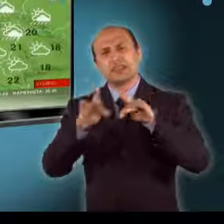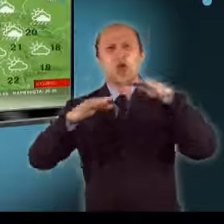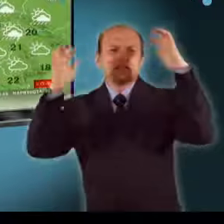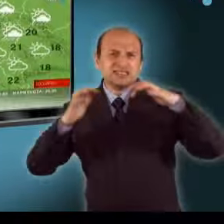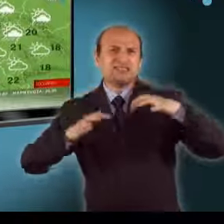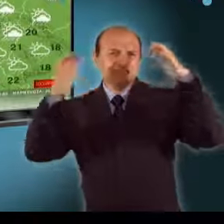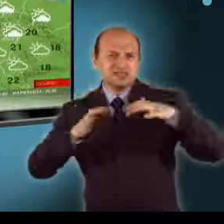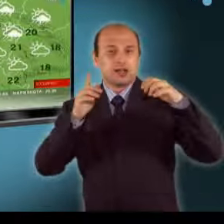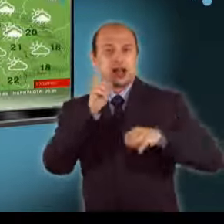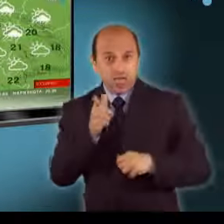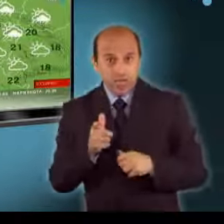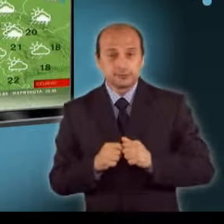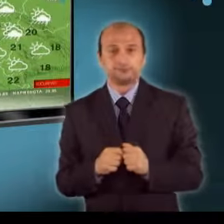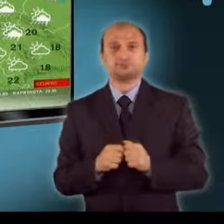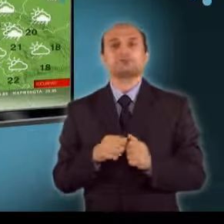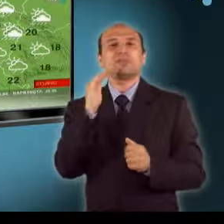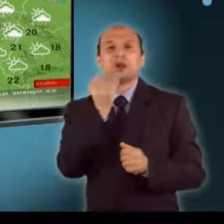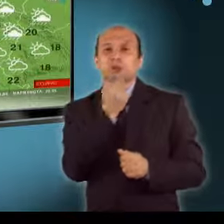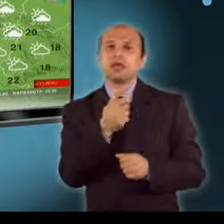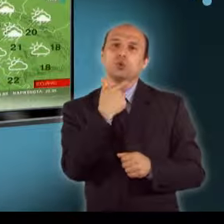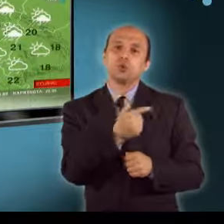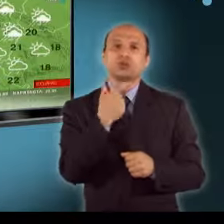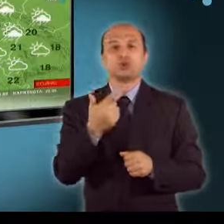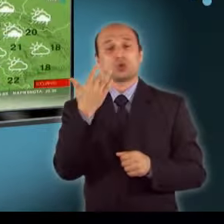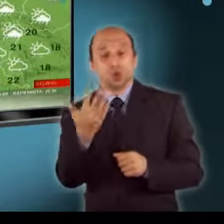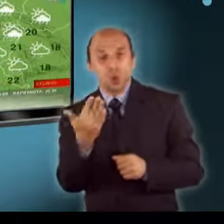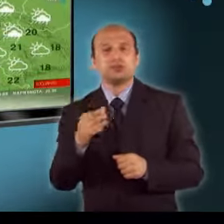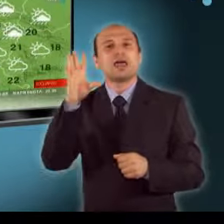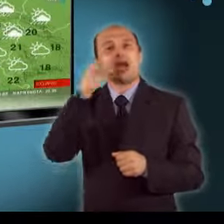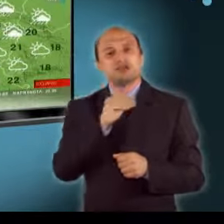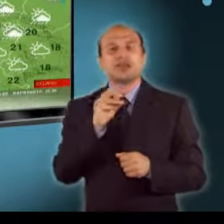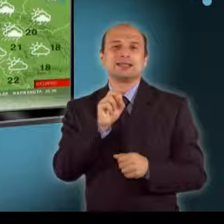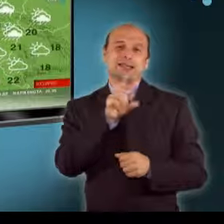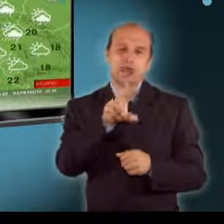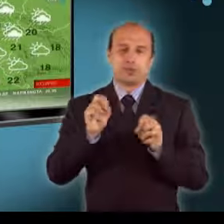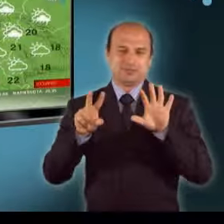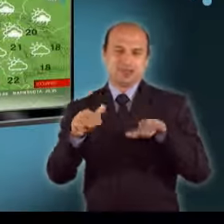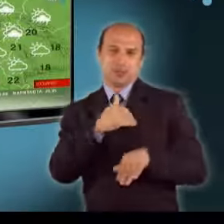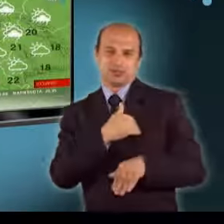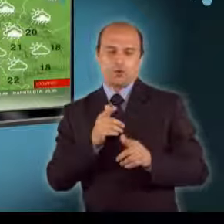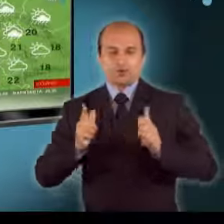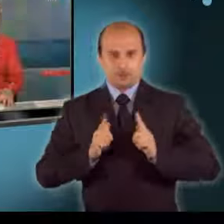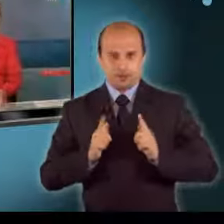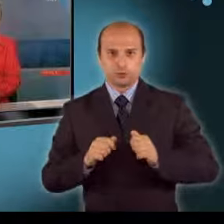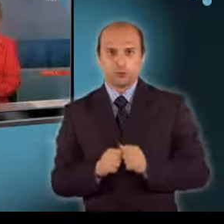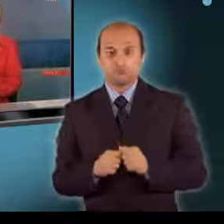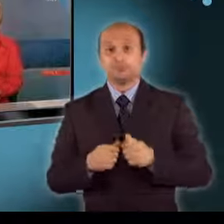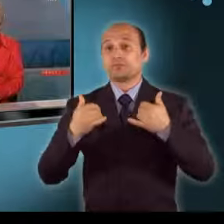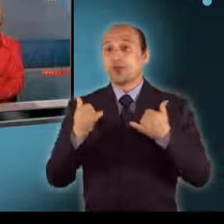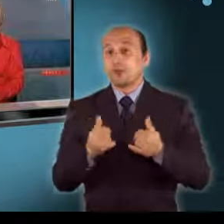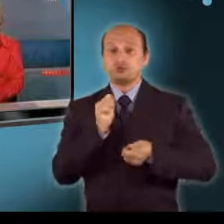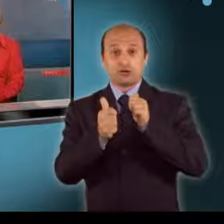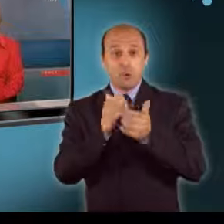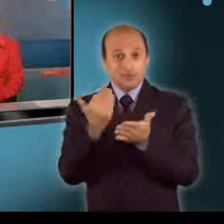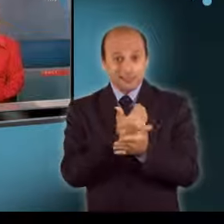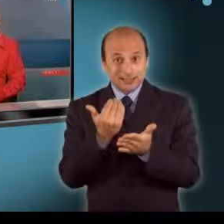záporok, zivatarok is előfordulhatnak. Délután 20-25 fok lesz, este pedig 13-18 fok várható. Hát jönnek a